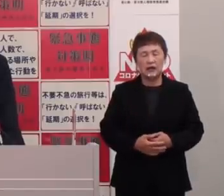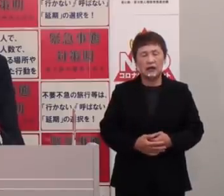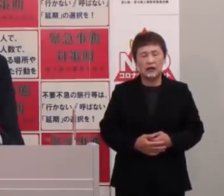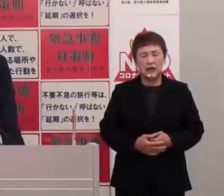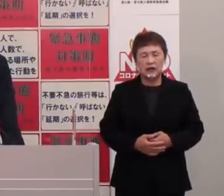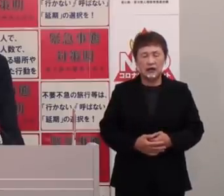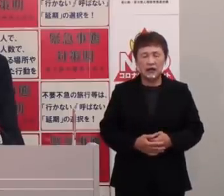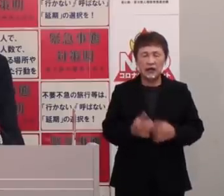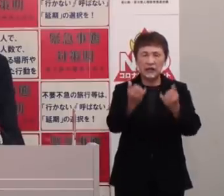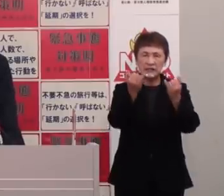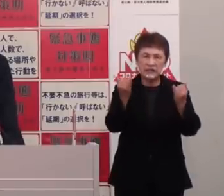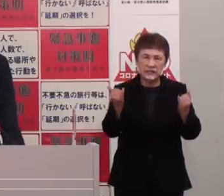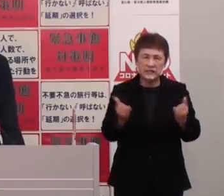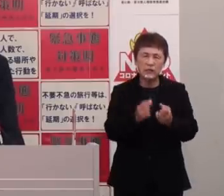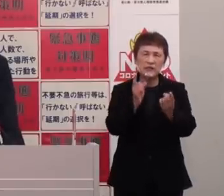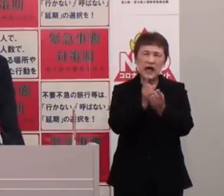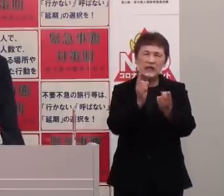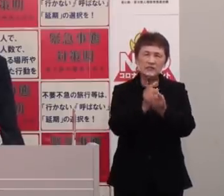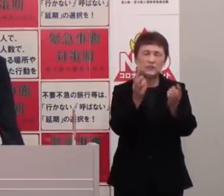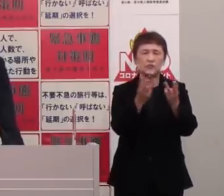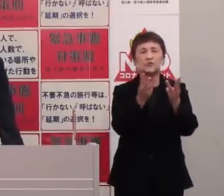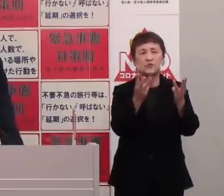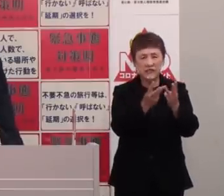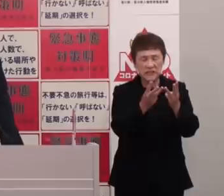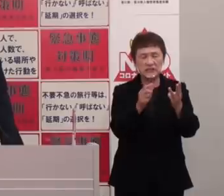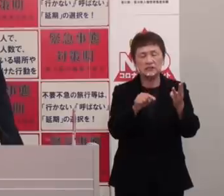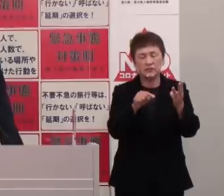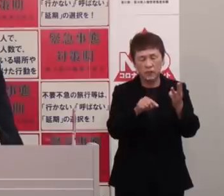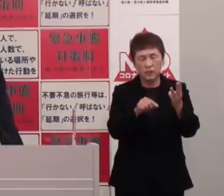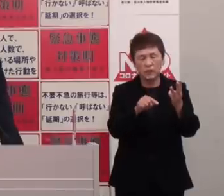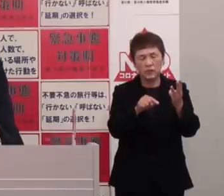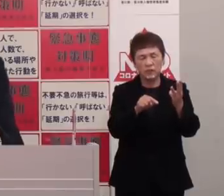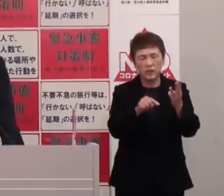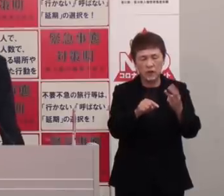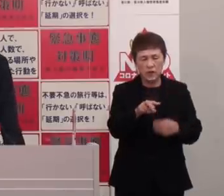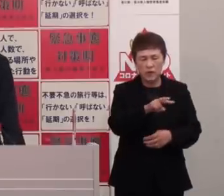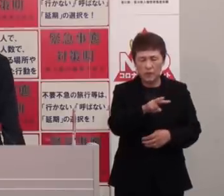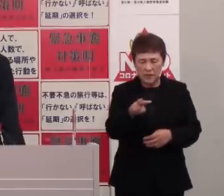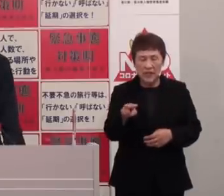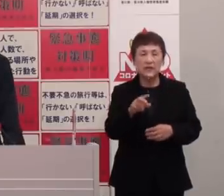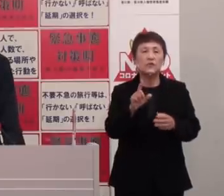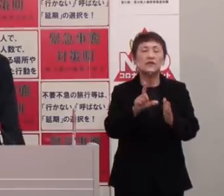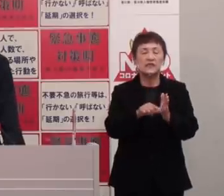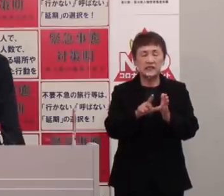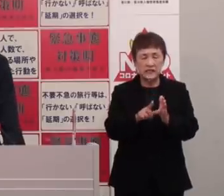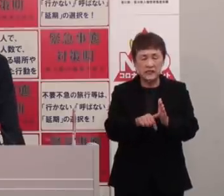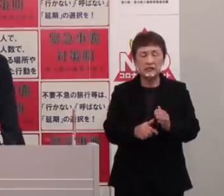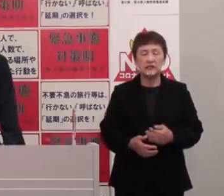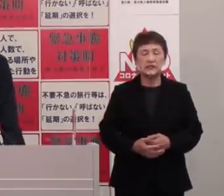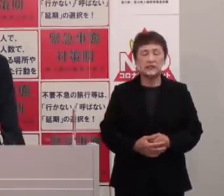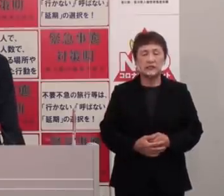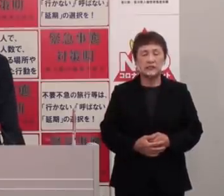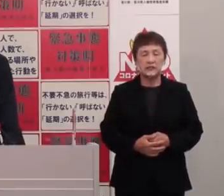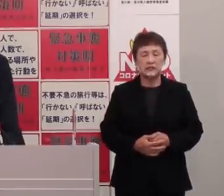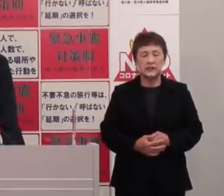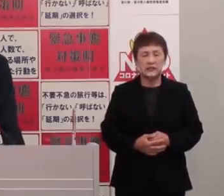その人口あたりの数字等をこの並べてみたときに、今